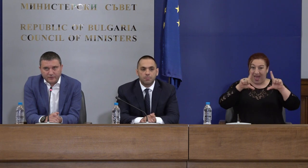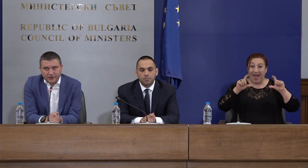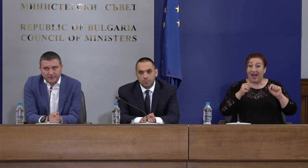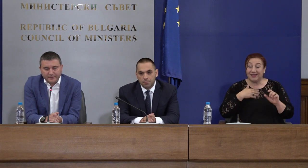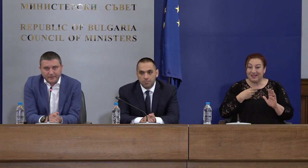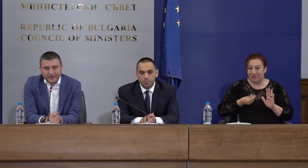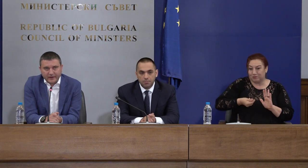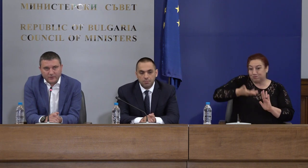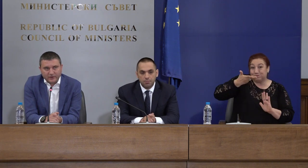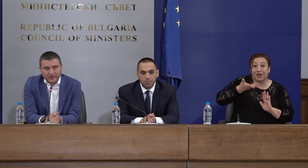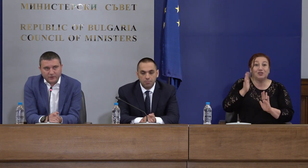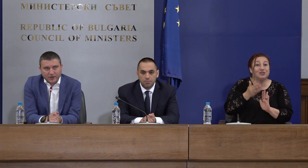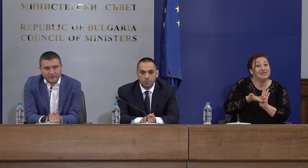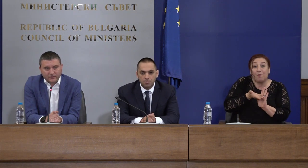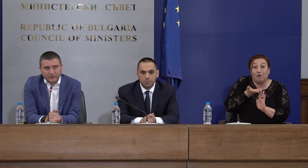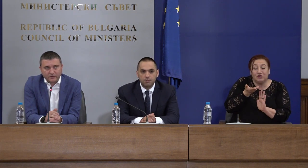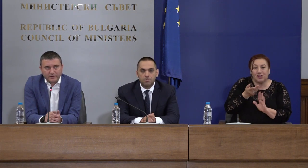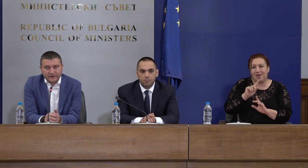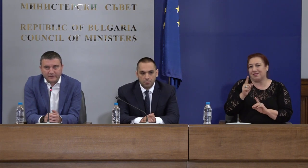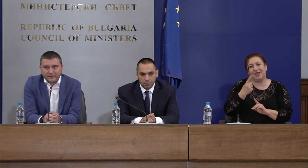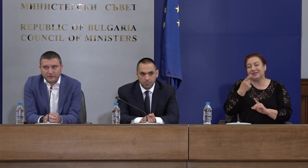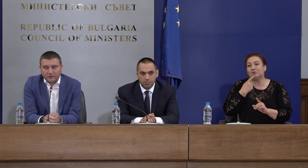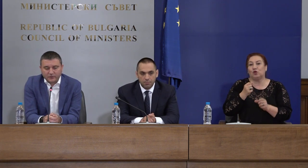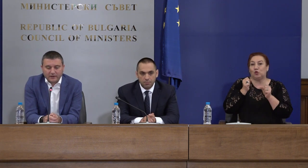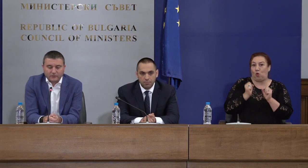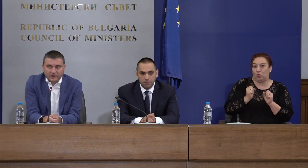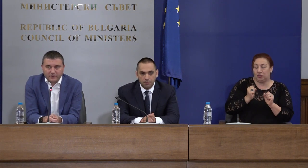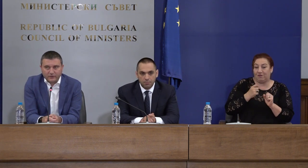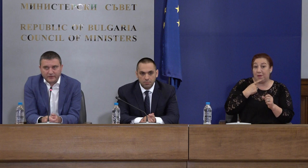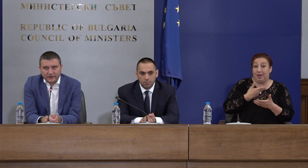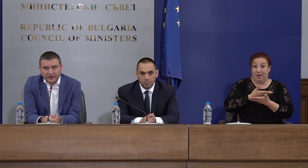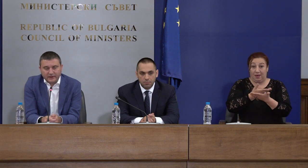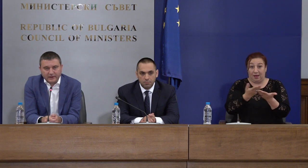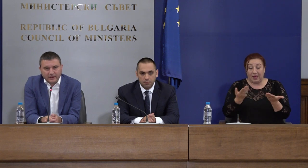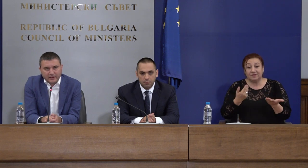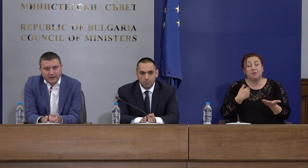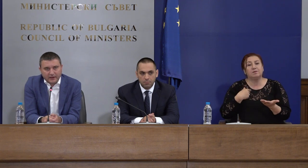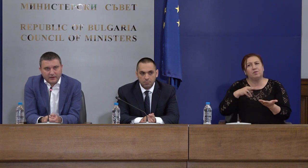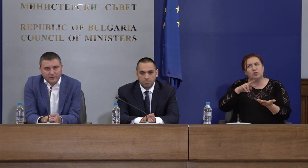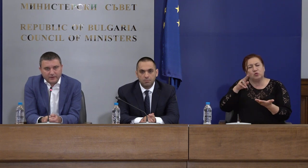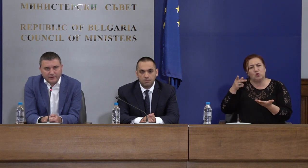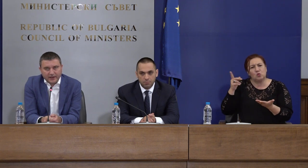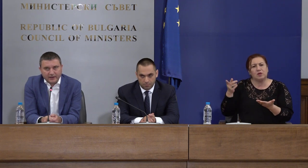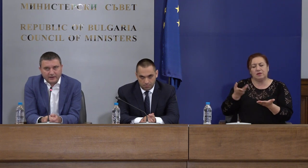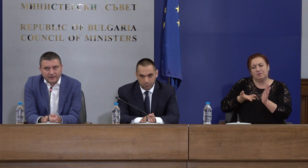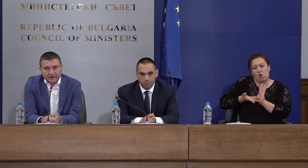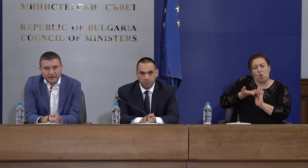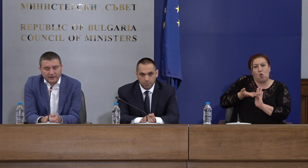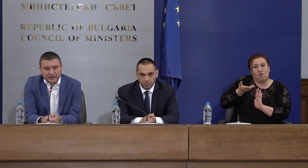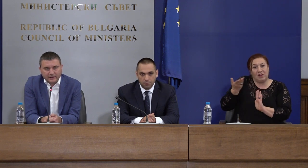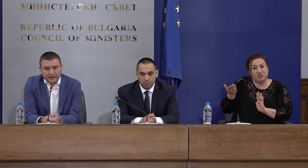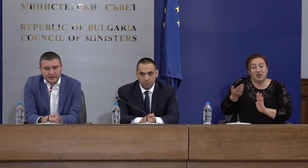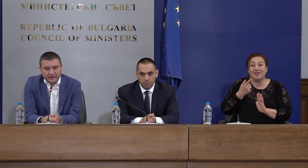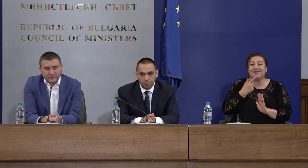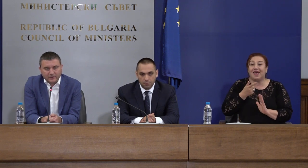се повиши. Не само заради очакваното и заявявано многократно от рейтинговите агенции увеличение на